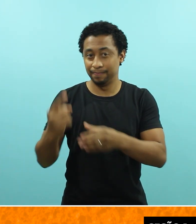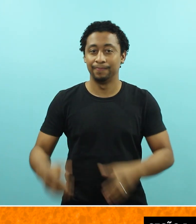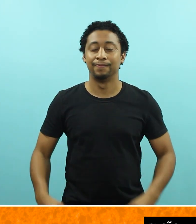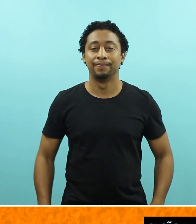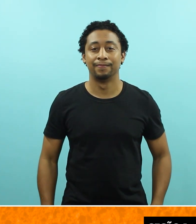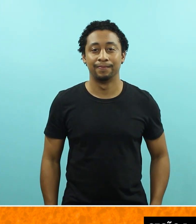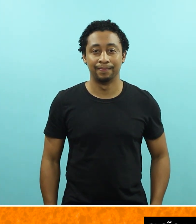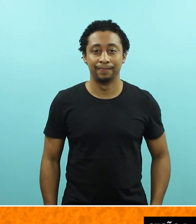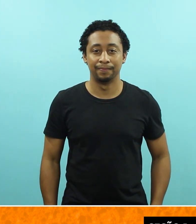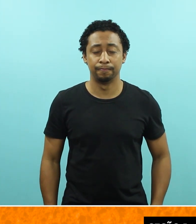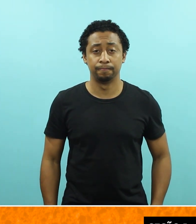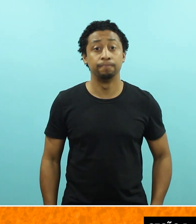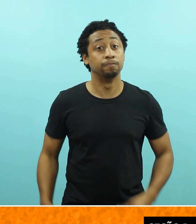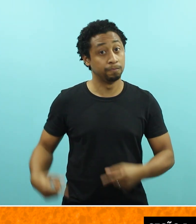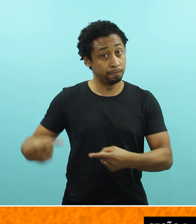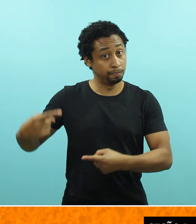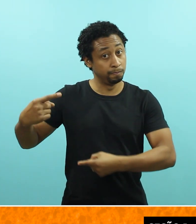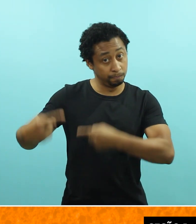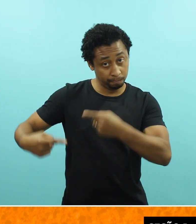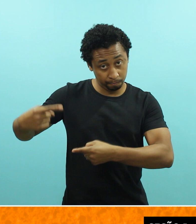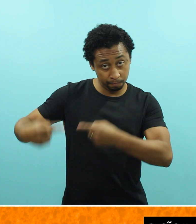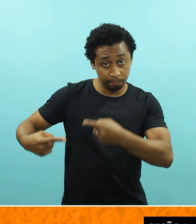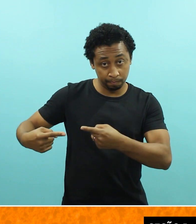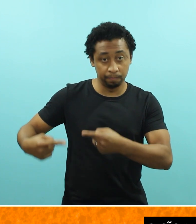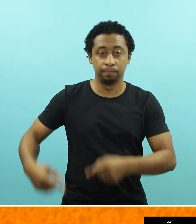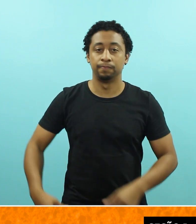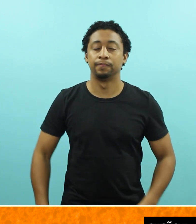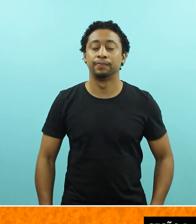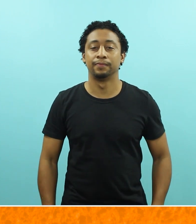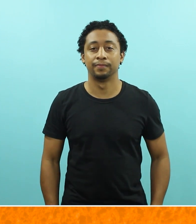Seção 1. Dos debates.